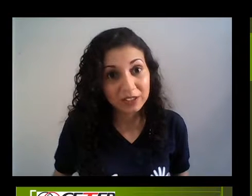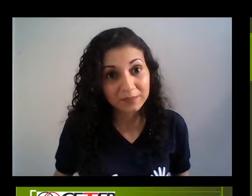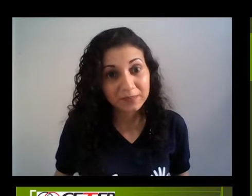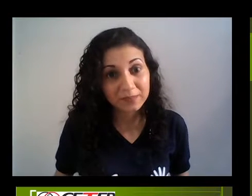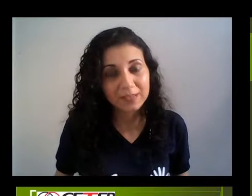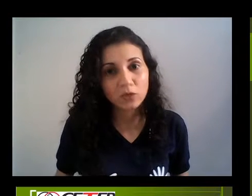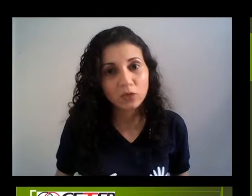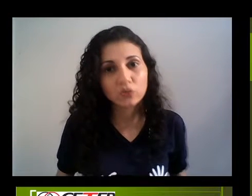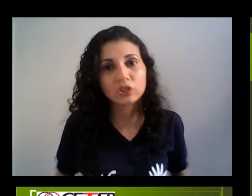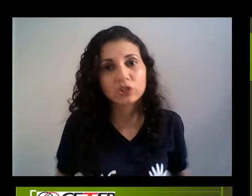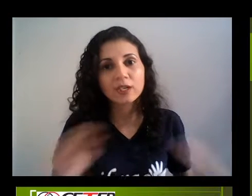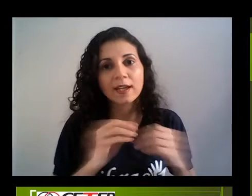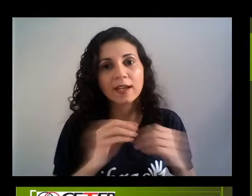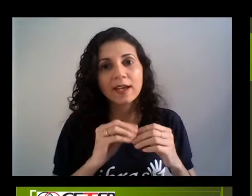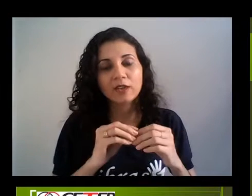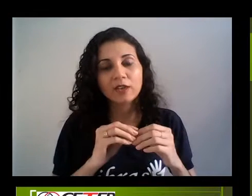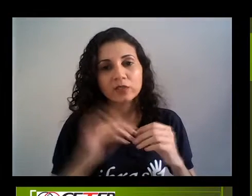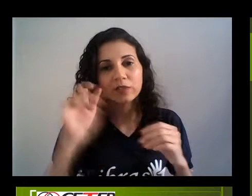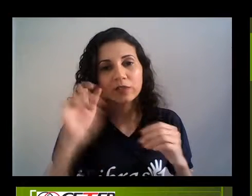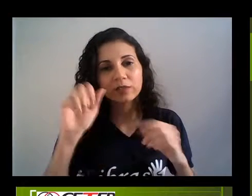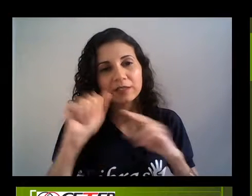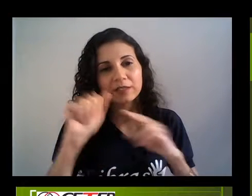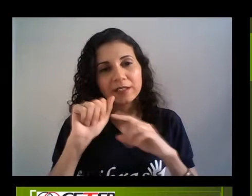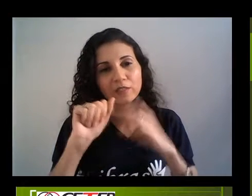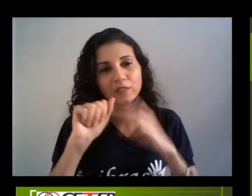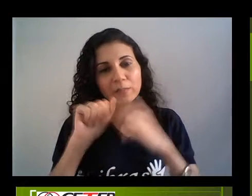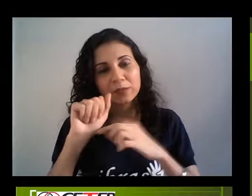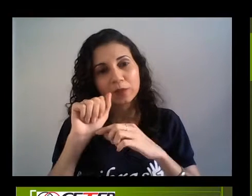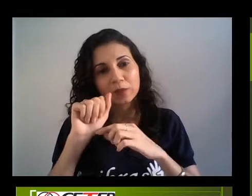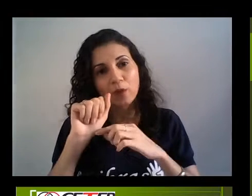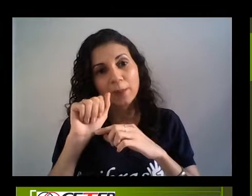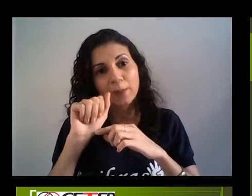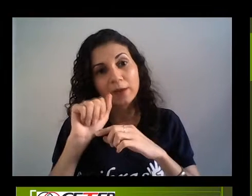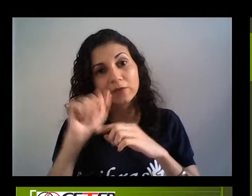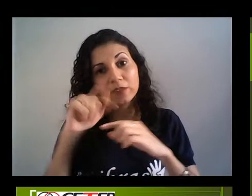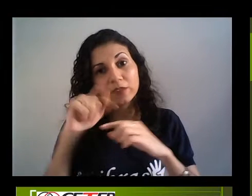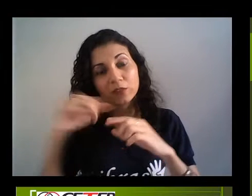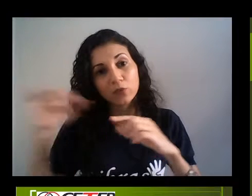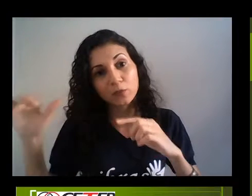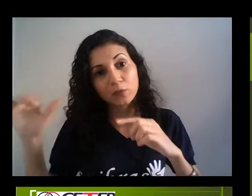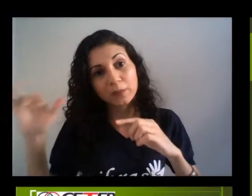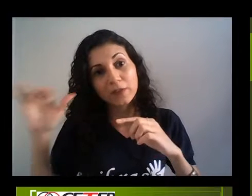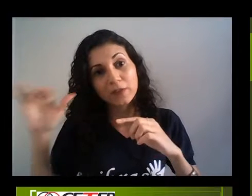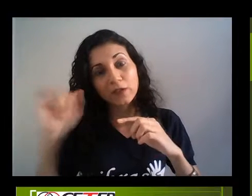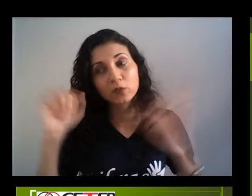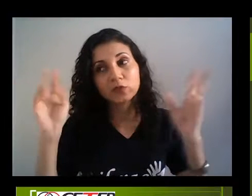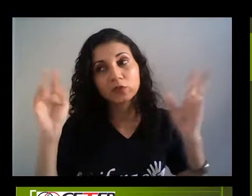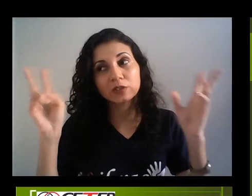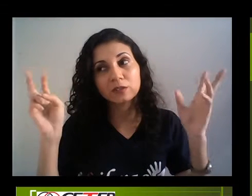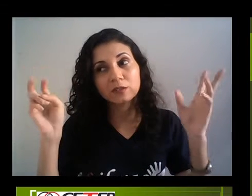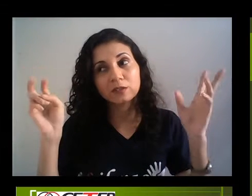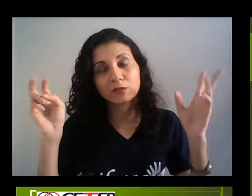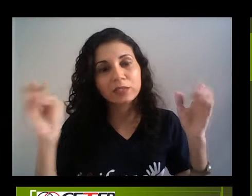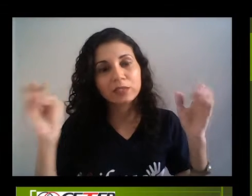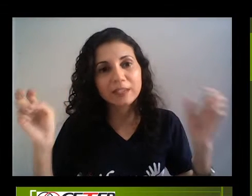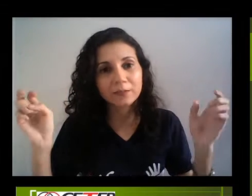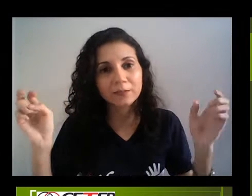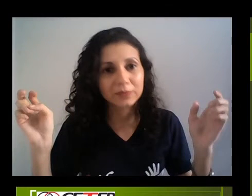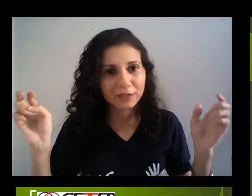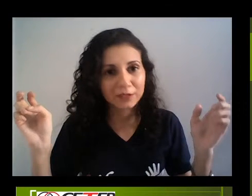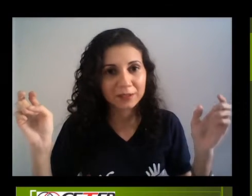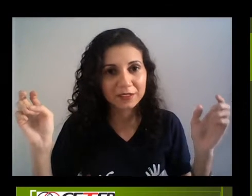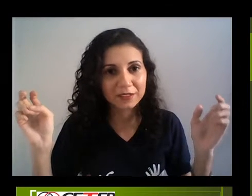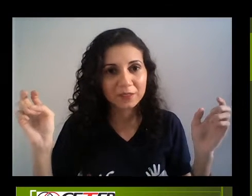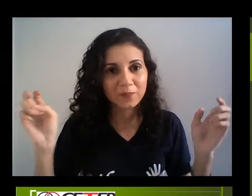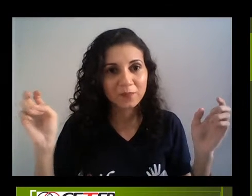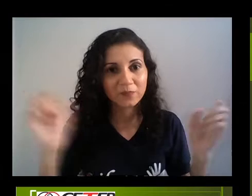Datilologia. Datilologia é quando você vai utilizar esse alfabeto manual para fazer um nome. É como se fosse soletrar,